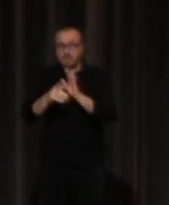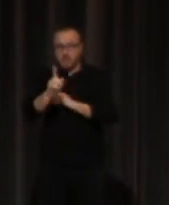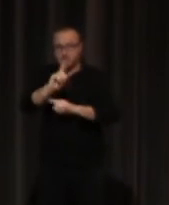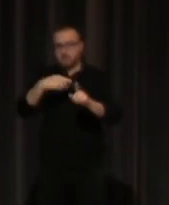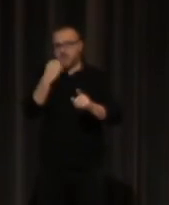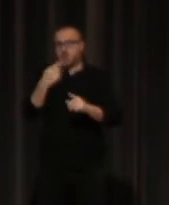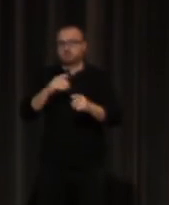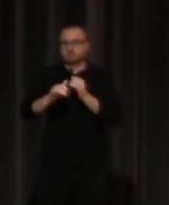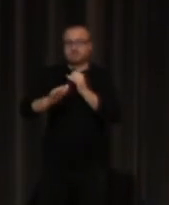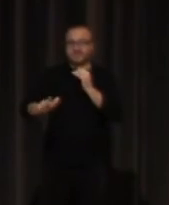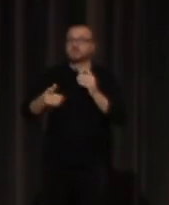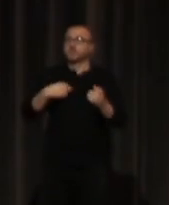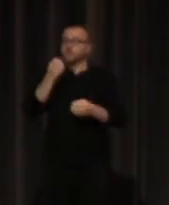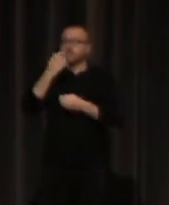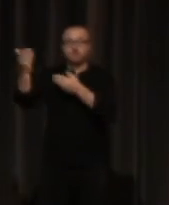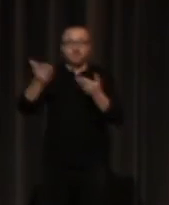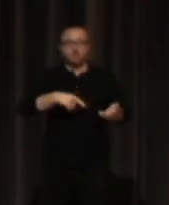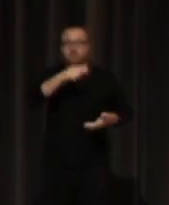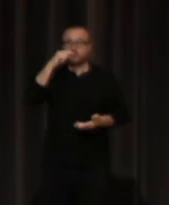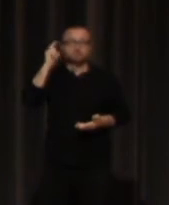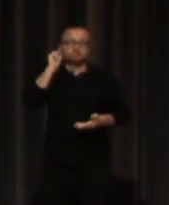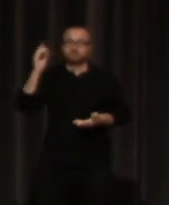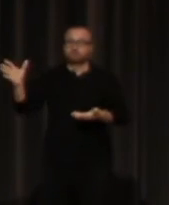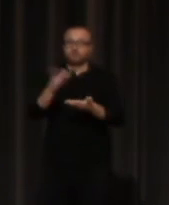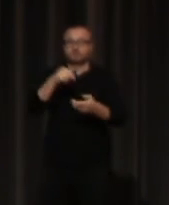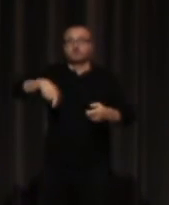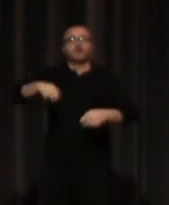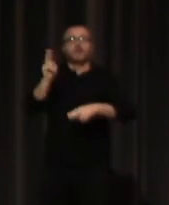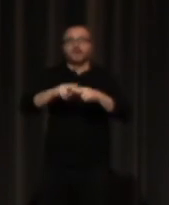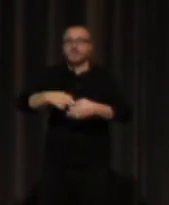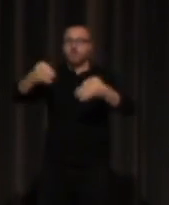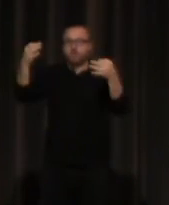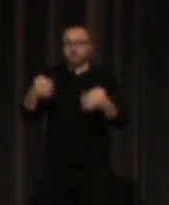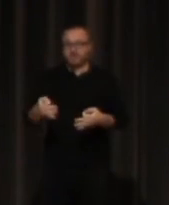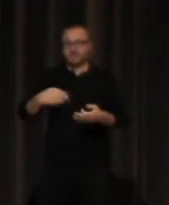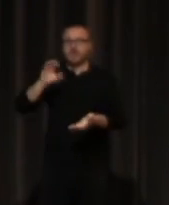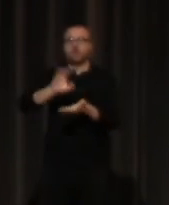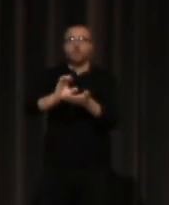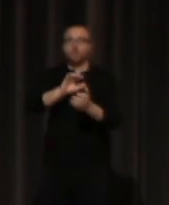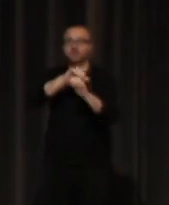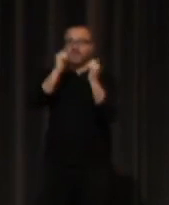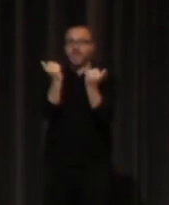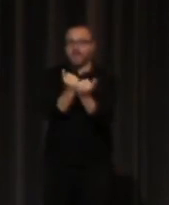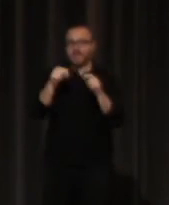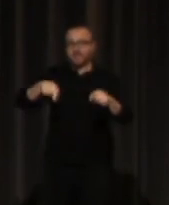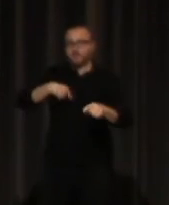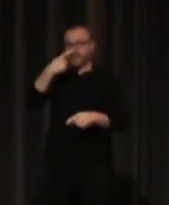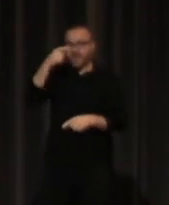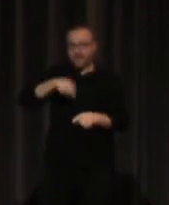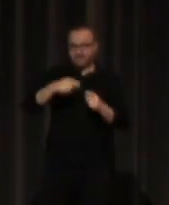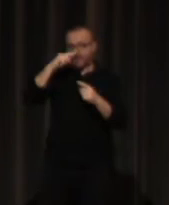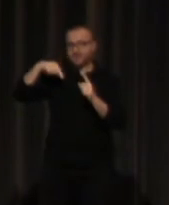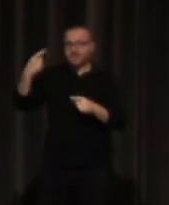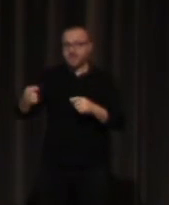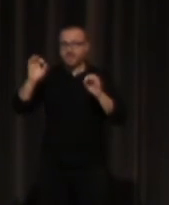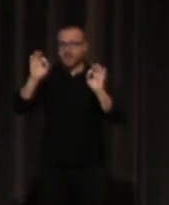i benvingudes en aquest acte oficial d'inauguració del curs acadèmic 2015-2016, tot i que